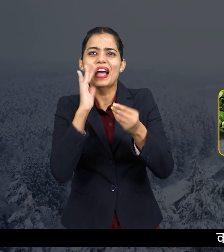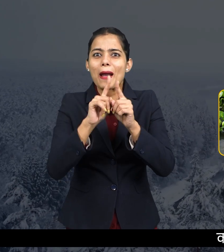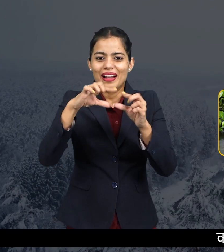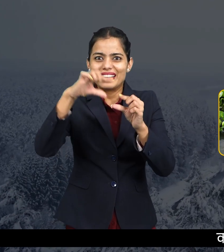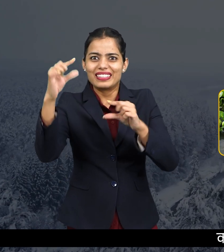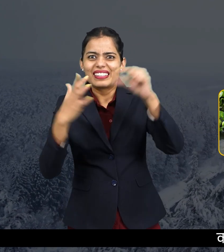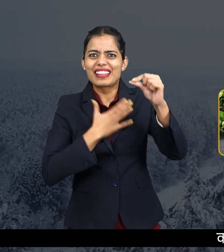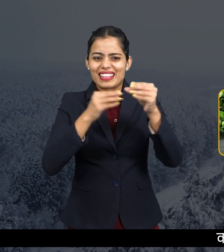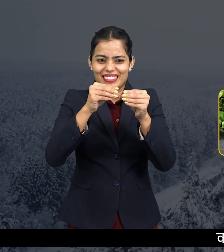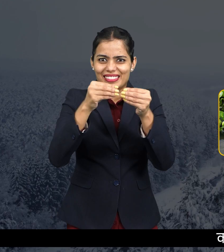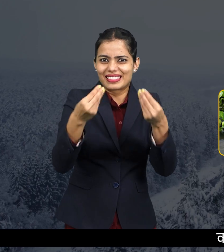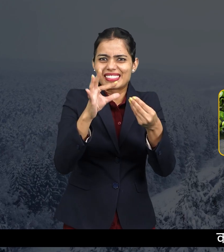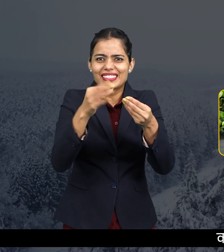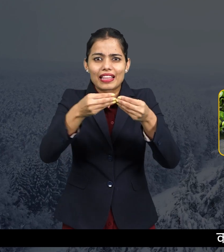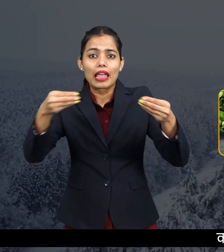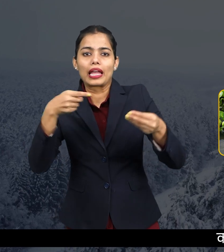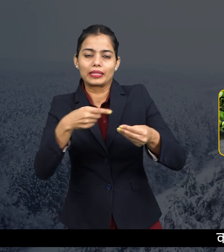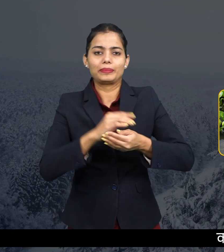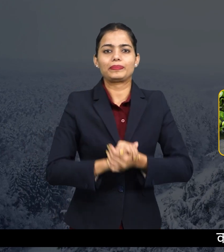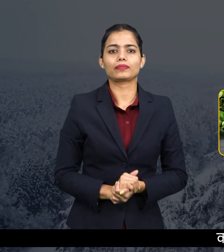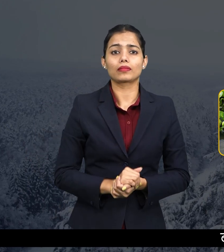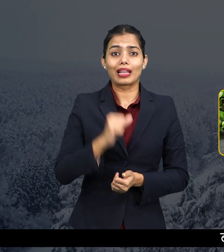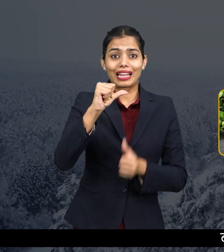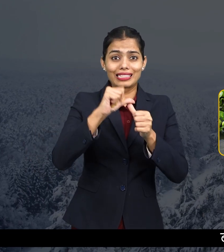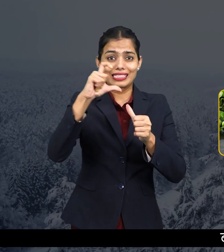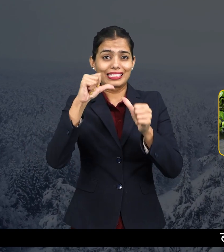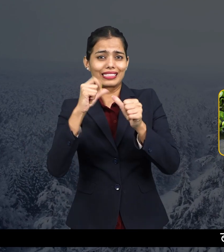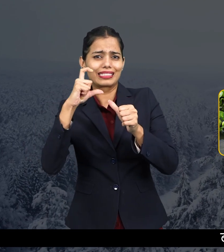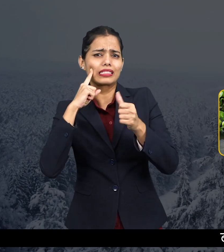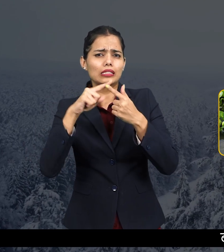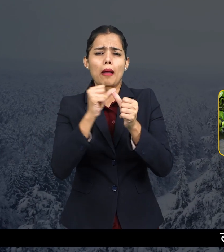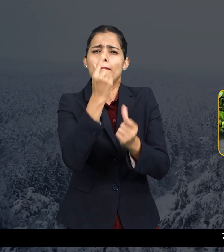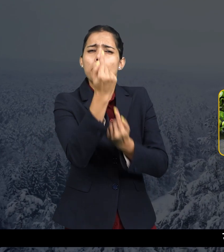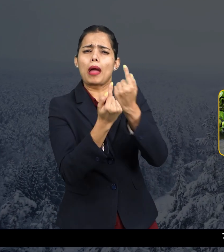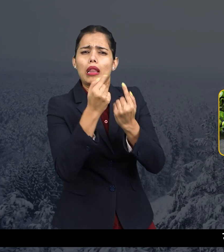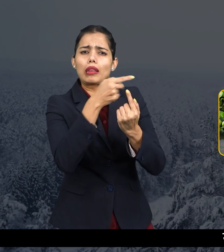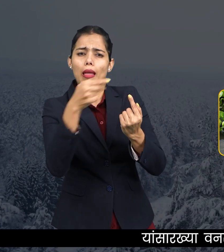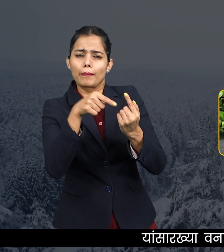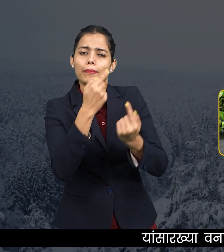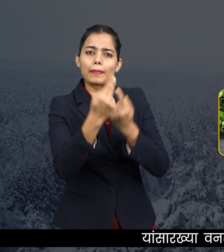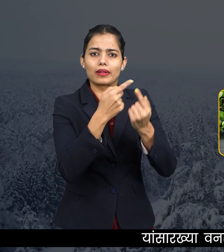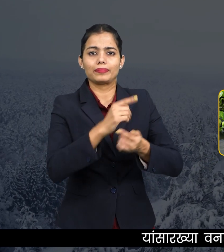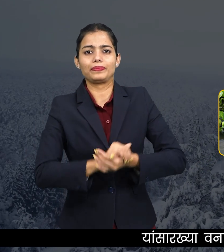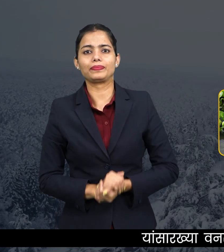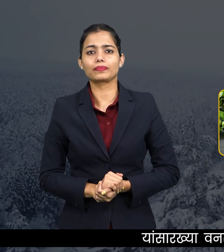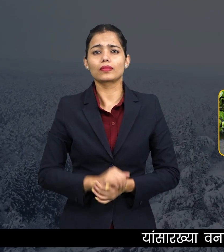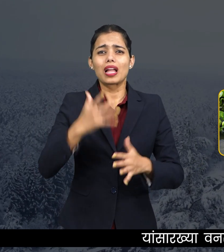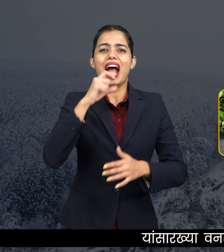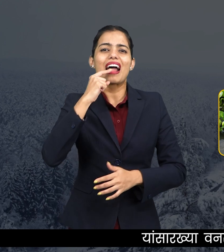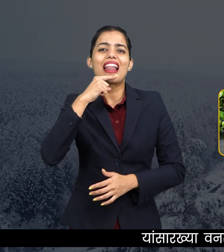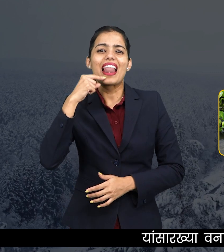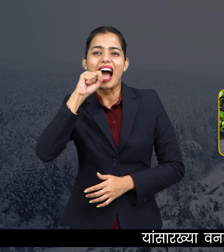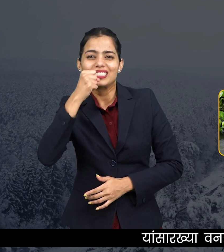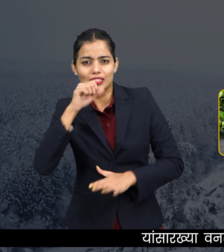बाभूळ, गाजर यासारख्या